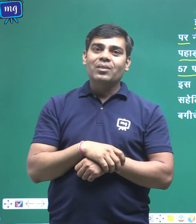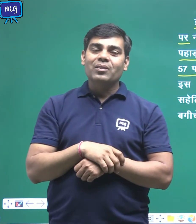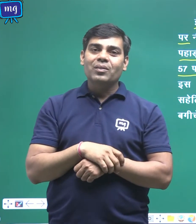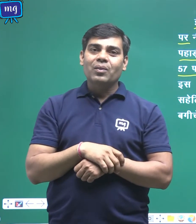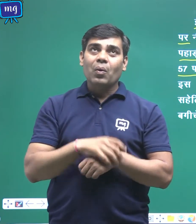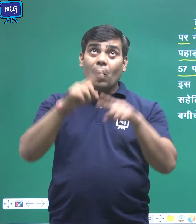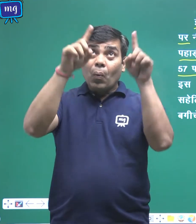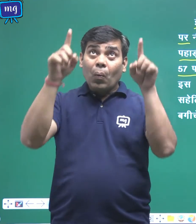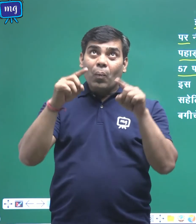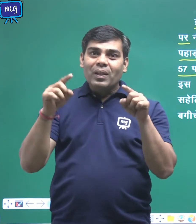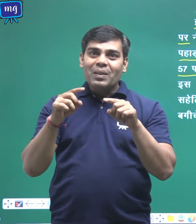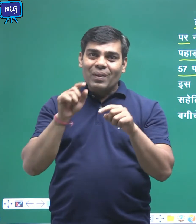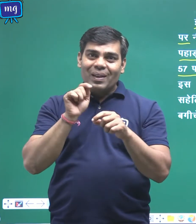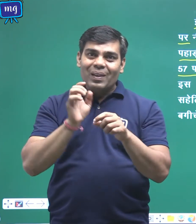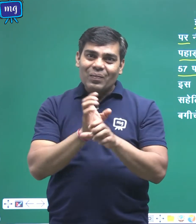प्रतिमा है।